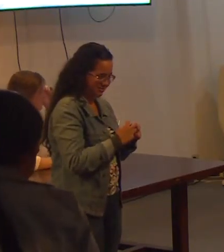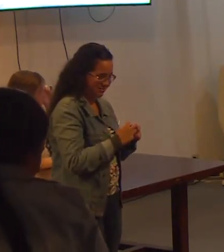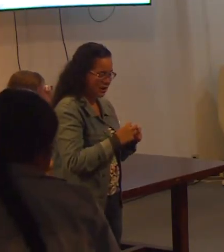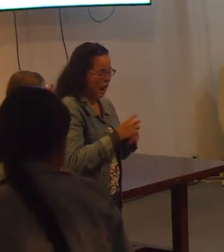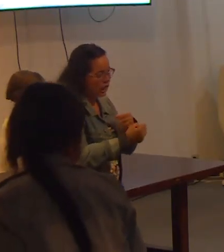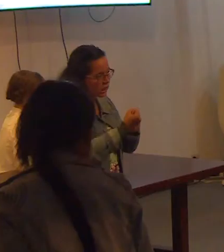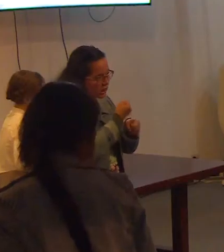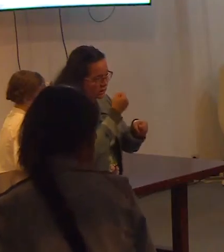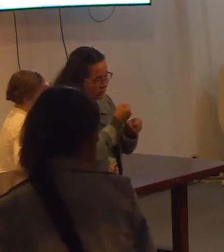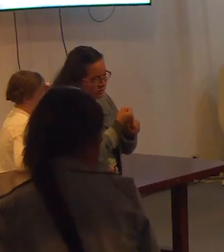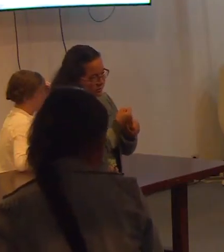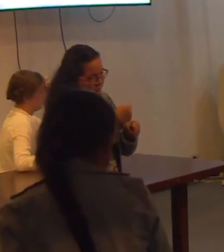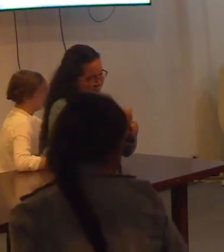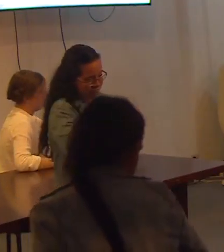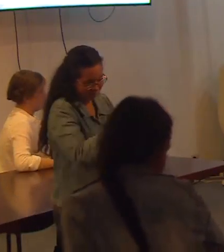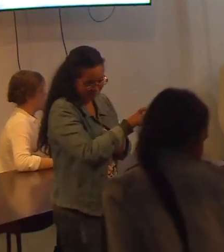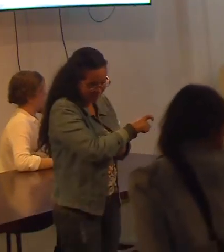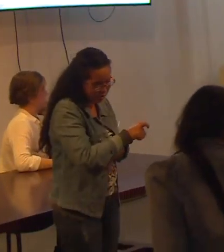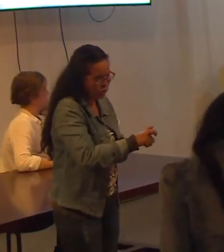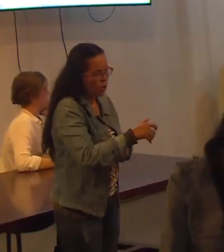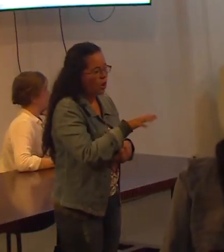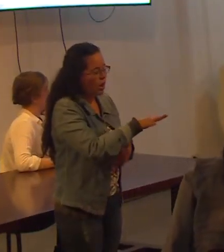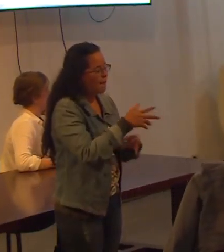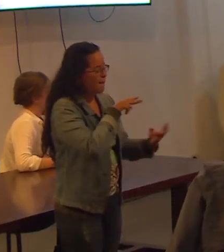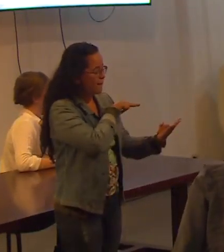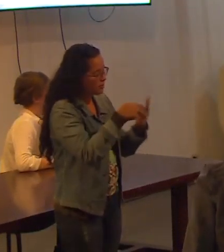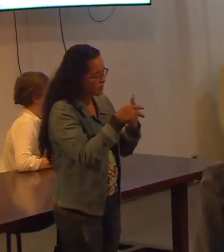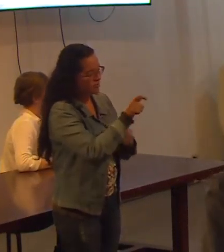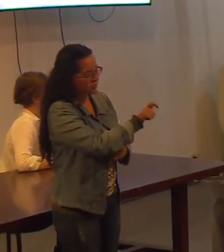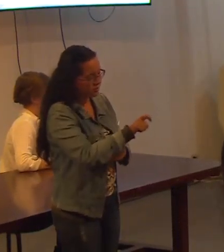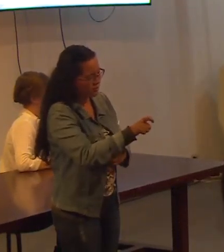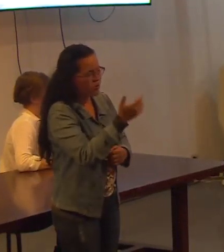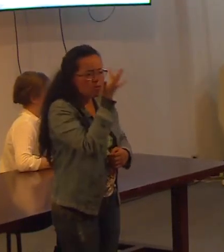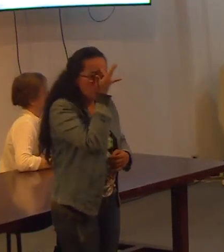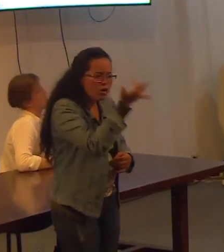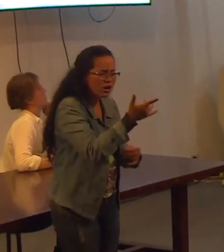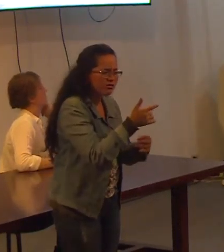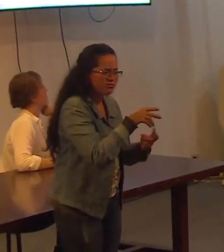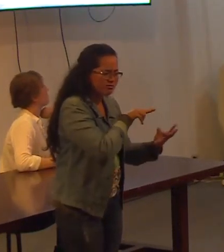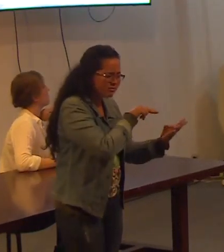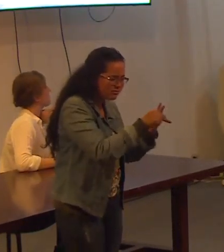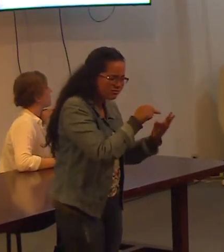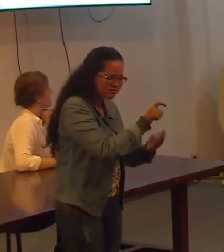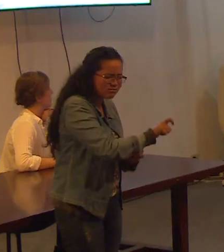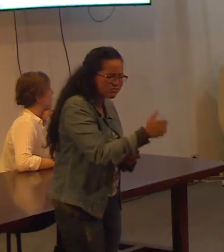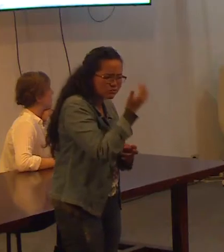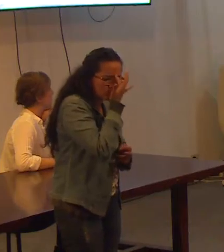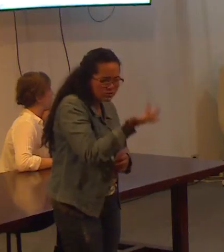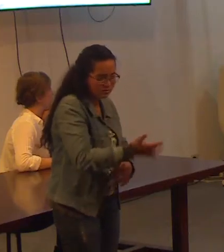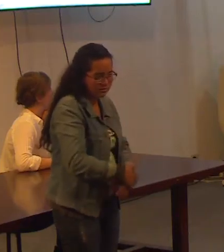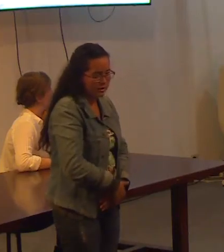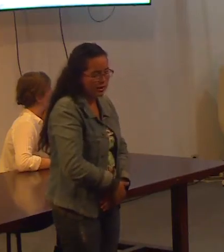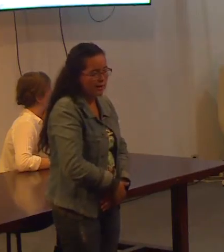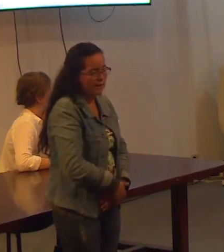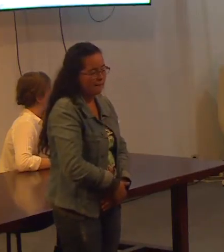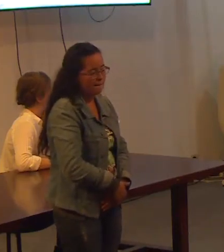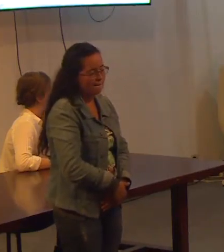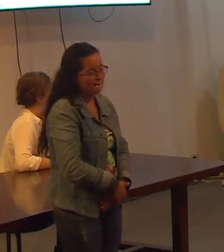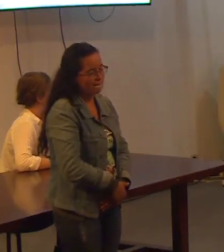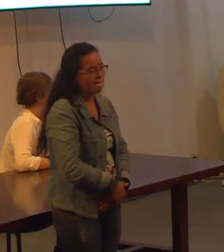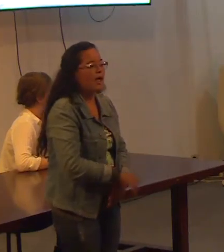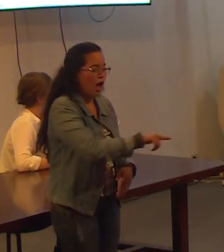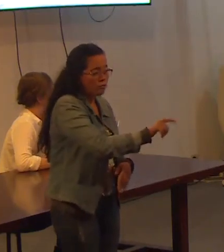población y las perspectivas de los sujetos. ¿Por qué las perspectivas de los sujetos? Porque ya los sujetos